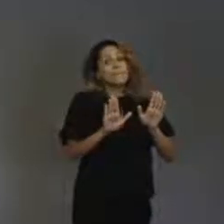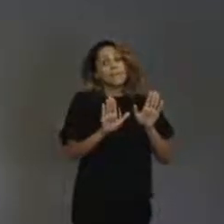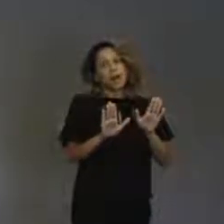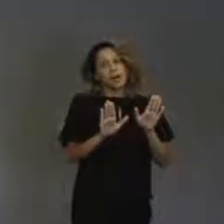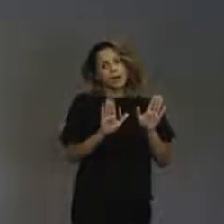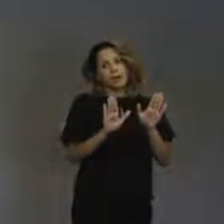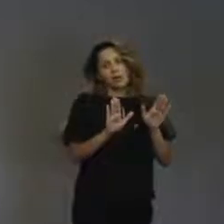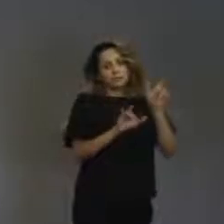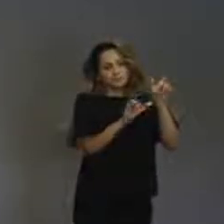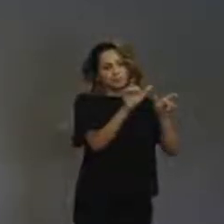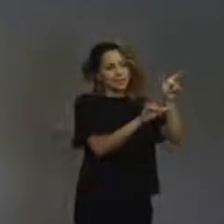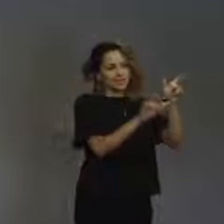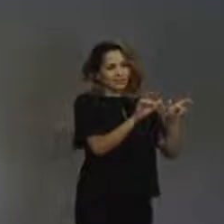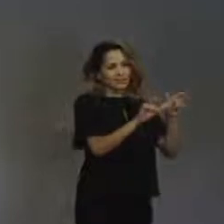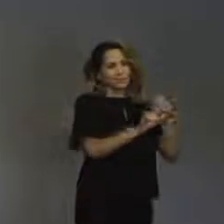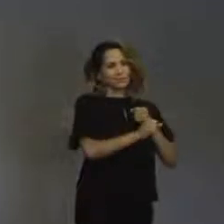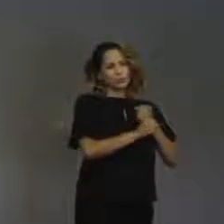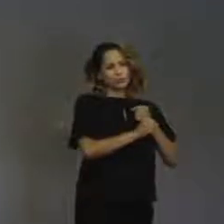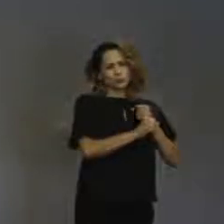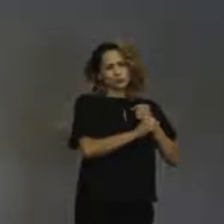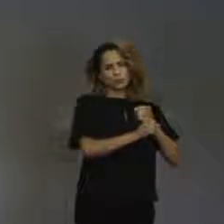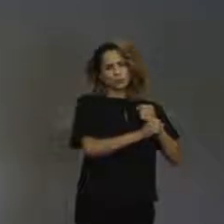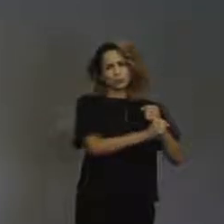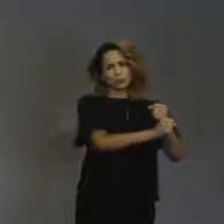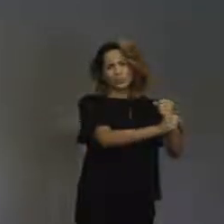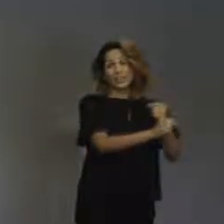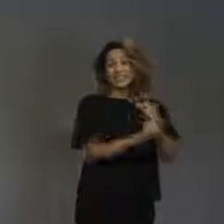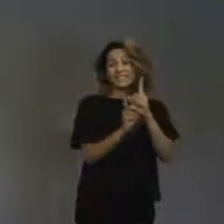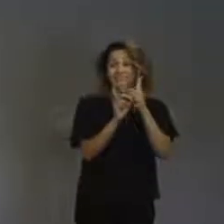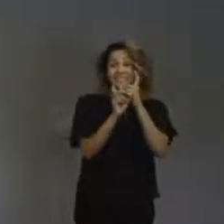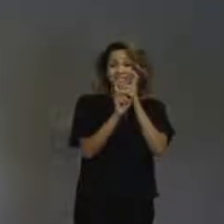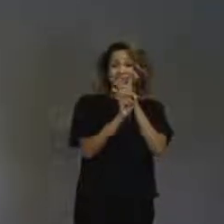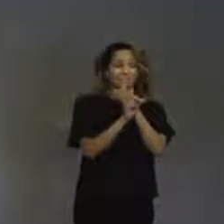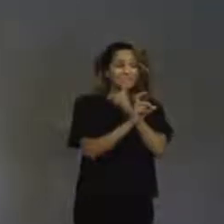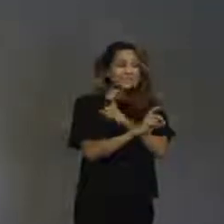pessoas têm a dificuldade,